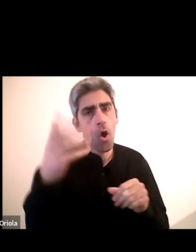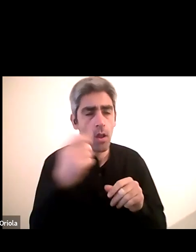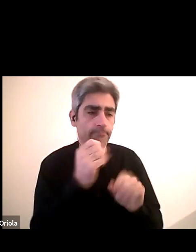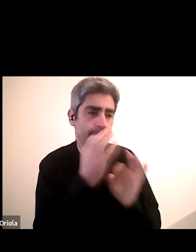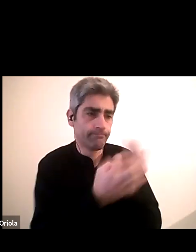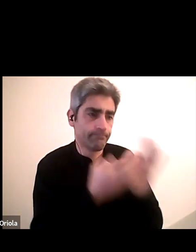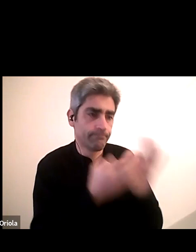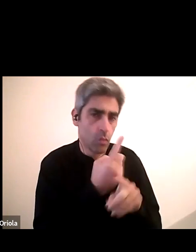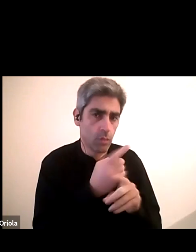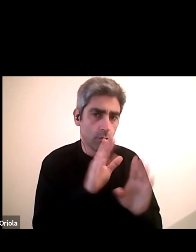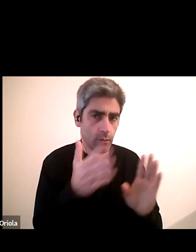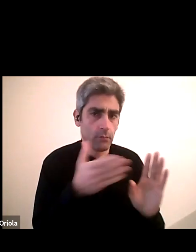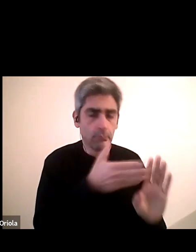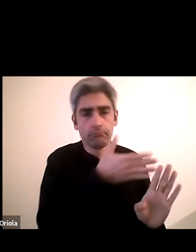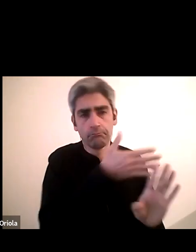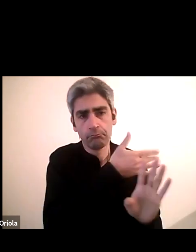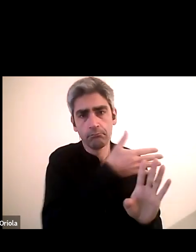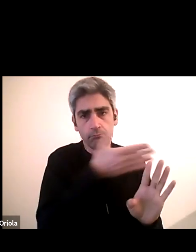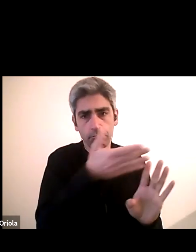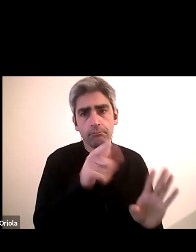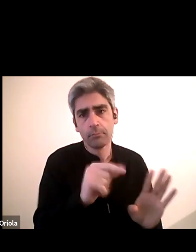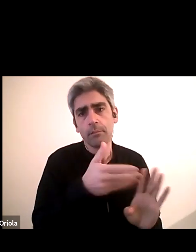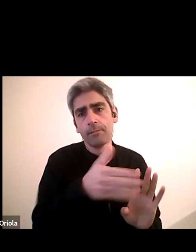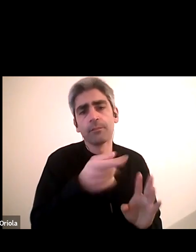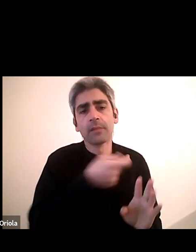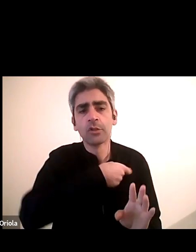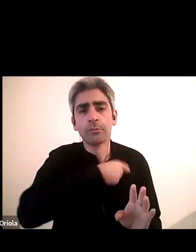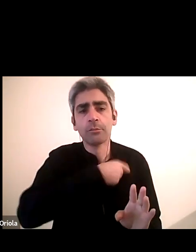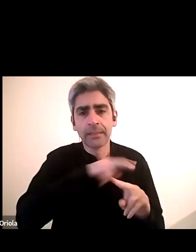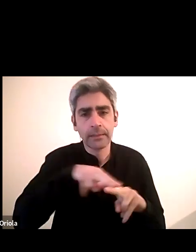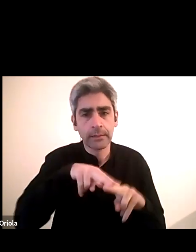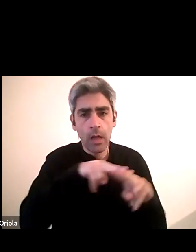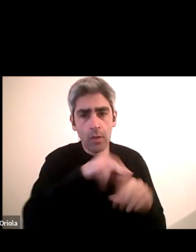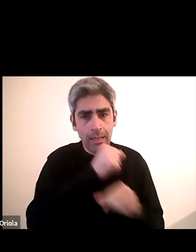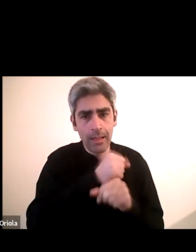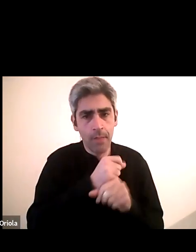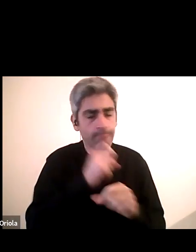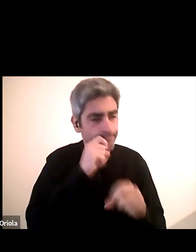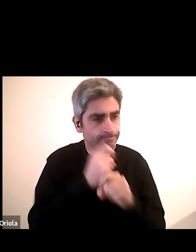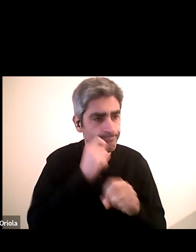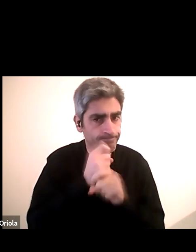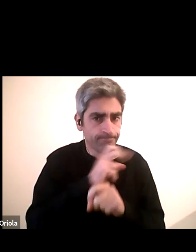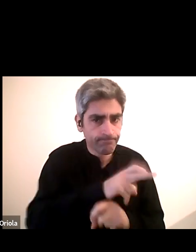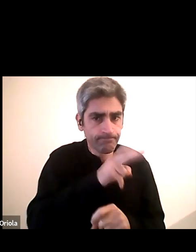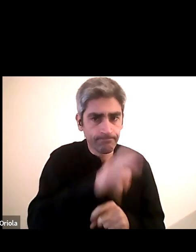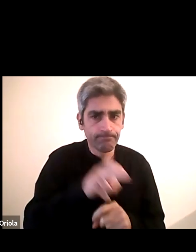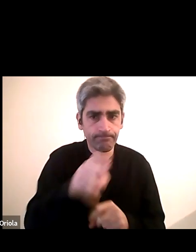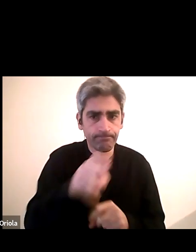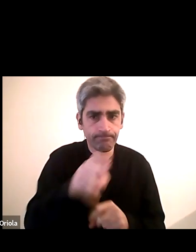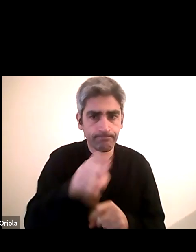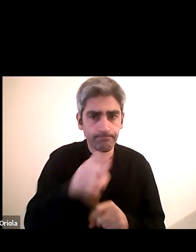a montante, e a jusante com uma intervenção da Inspeção de Trabalho que ia tentando garantir que